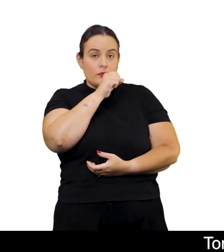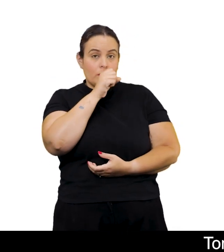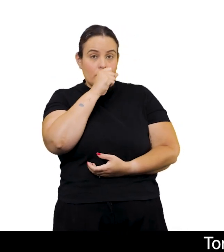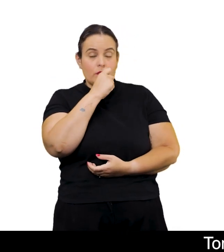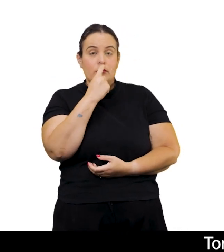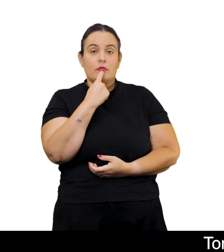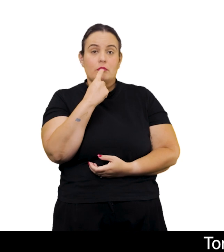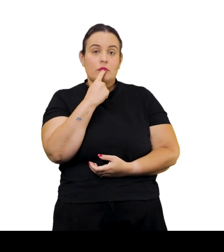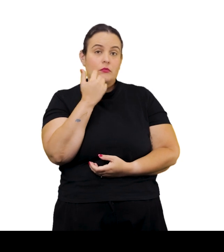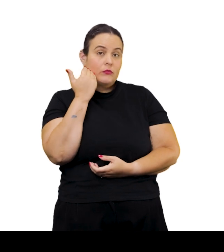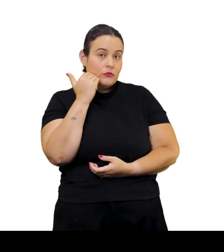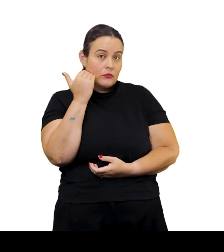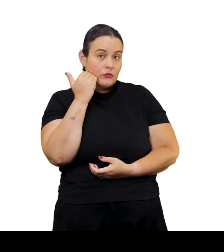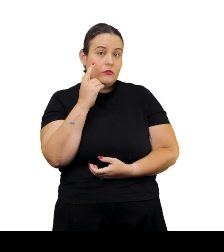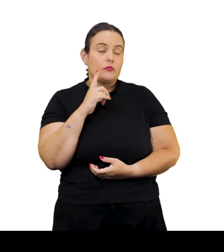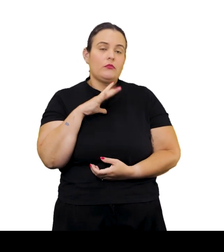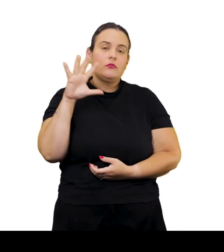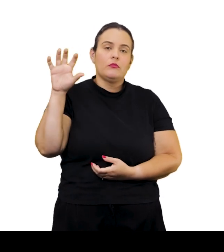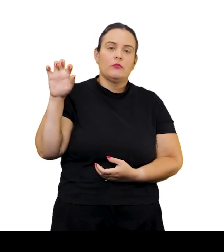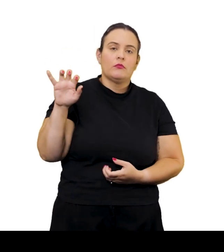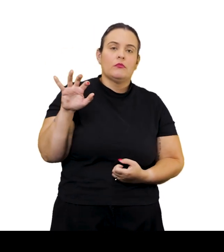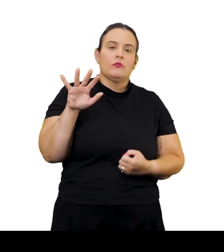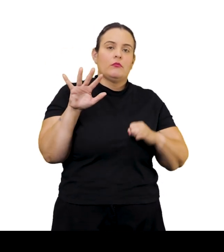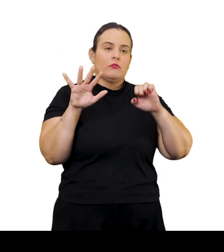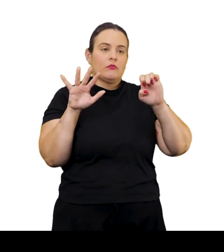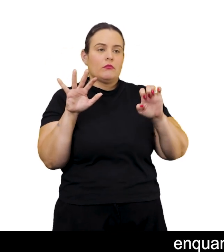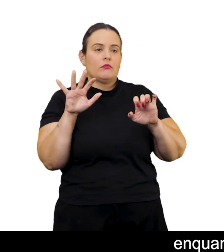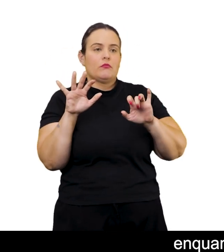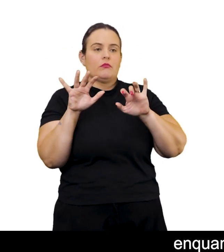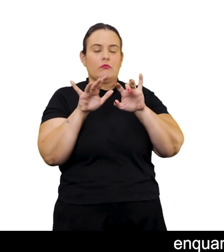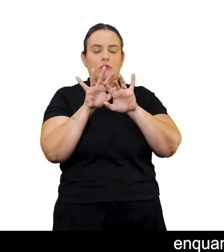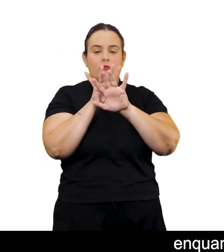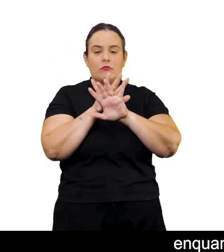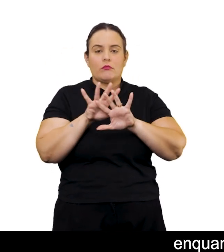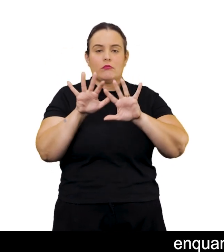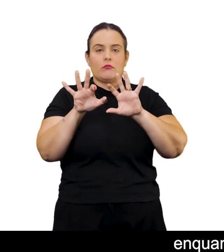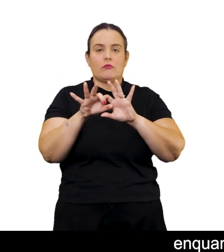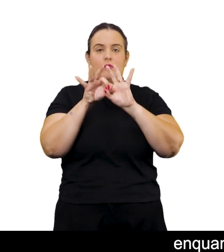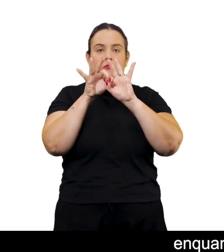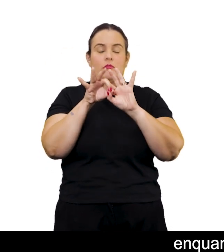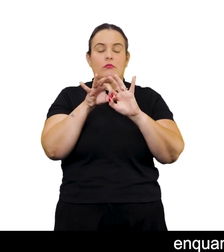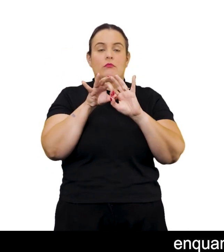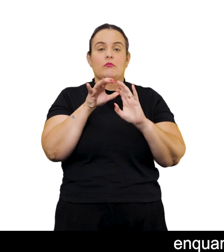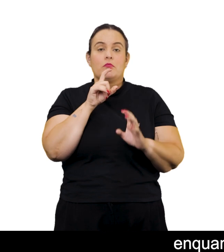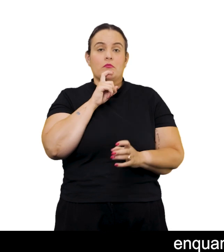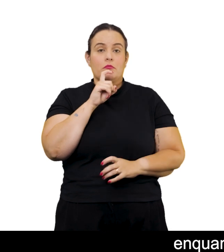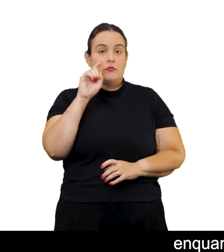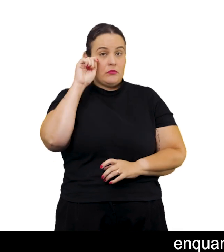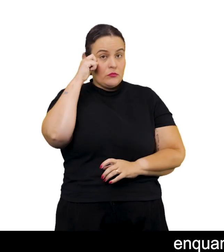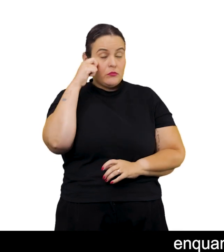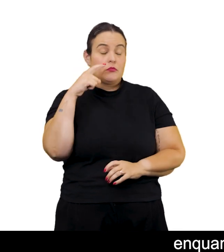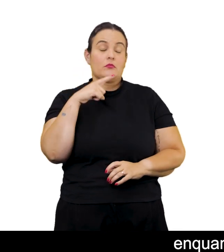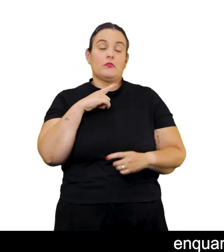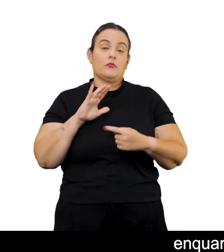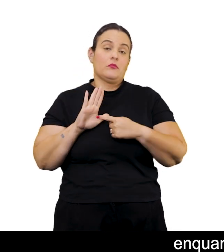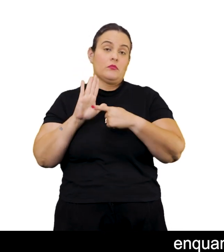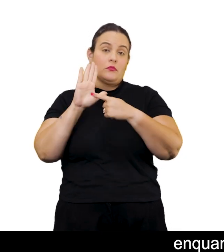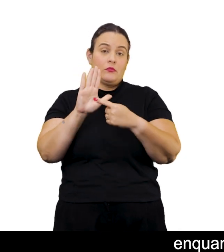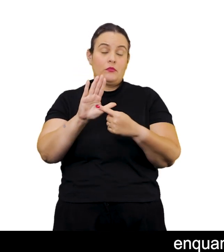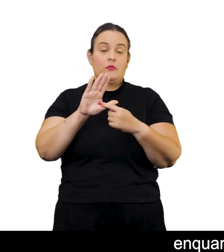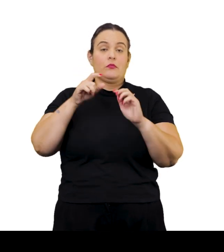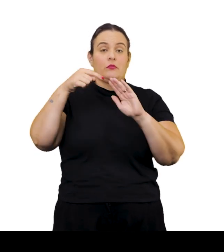laranja, vermelho e rosa se sobrepõem em camadas sinuosas, enquanto áreas de verde e preto adicionam contraste